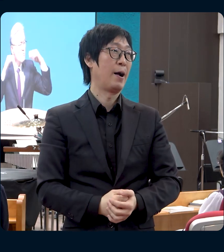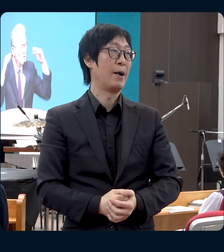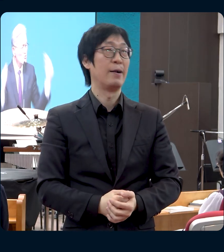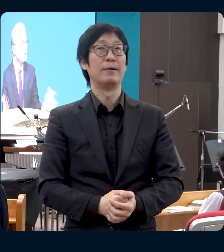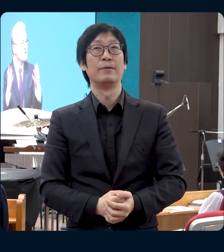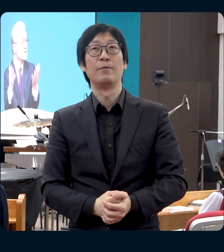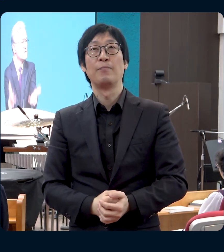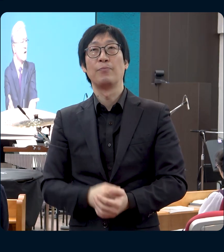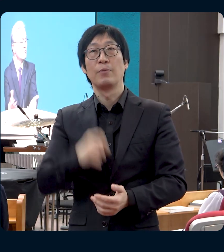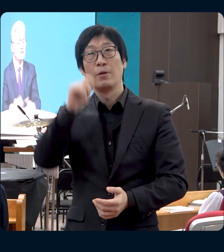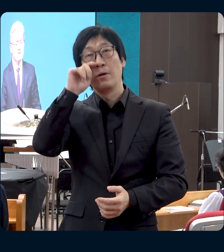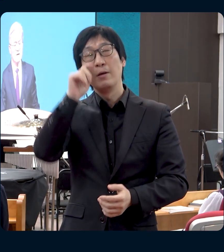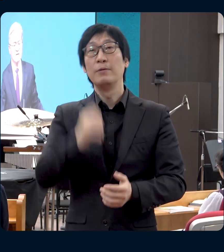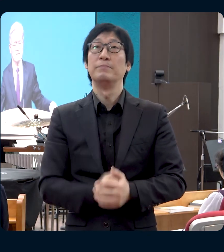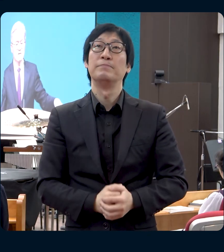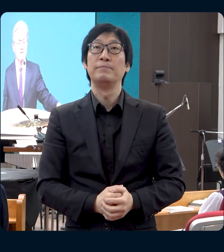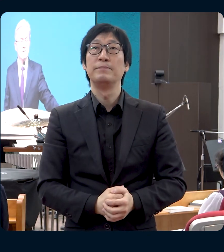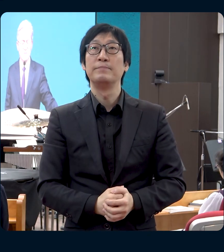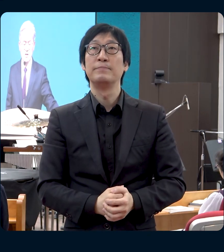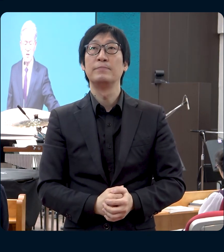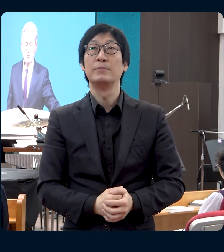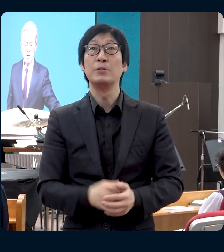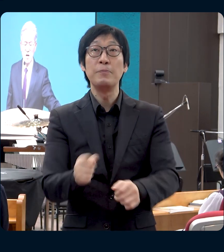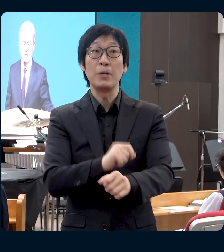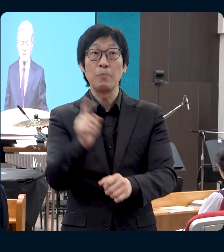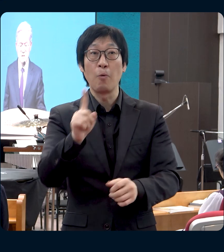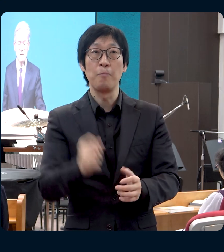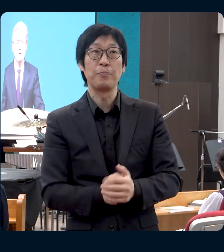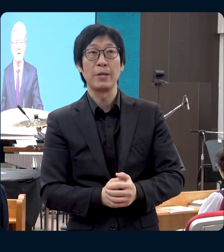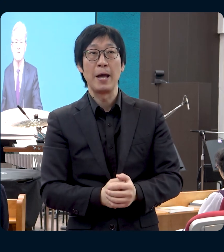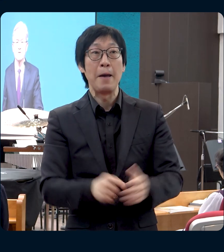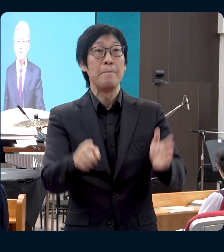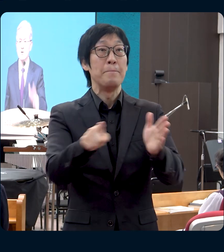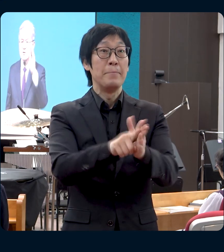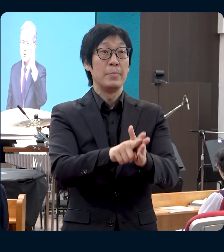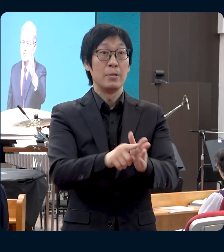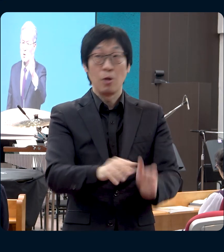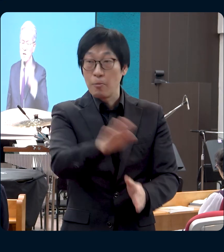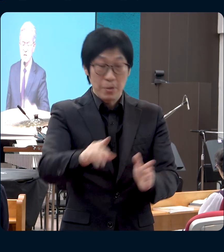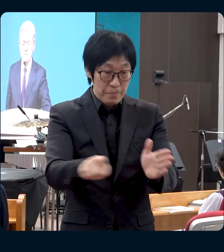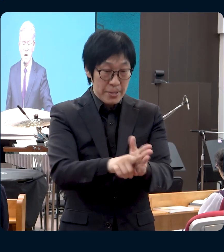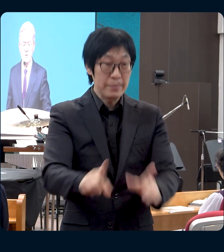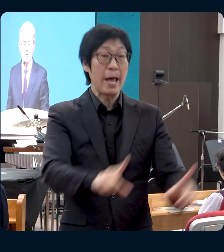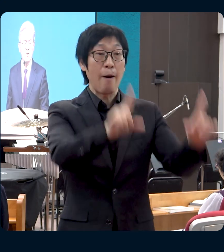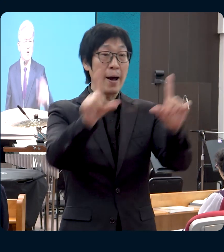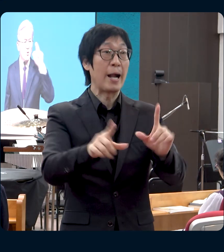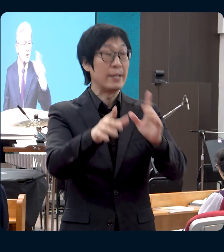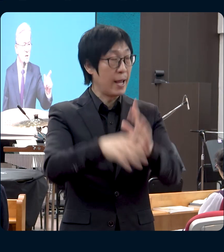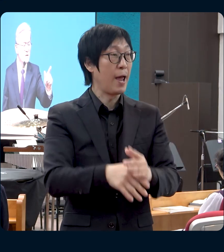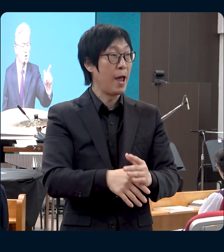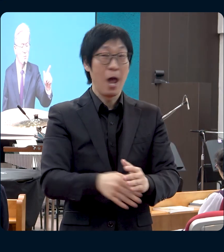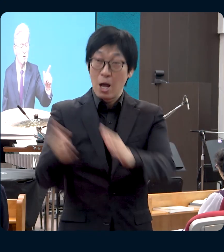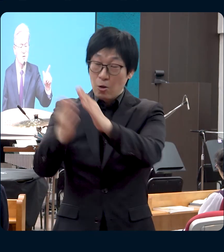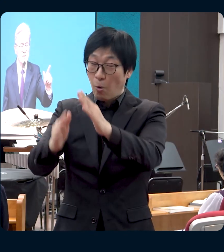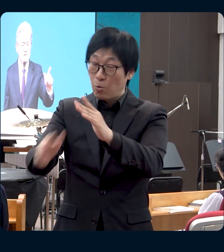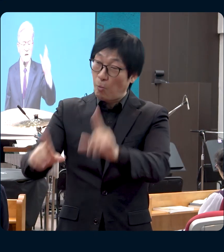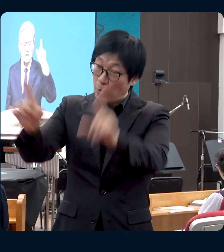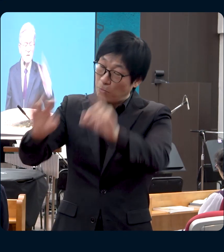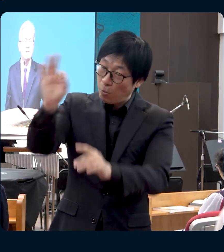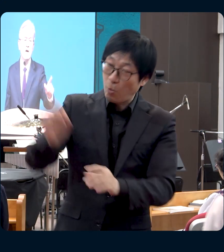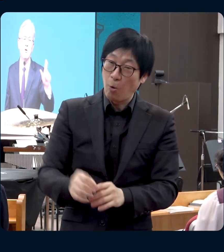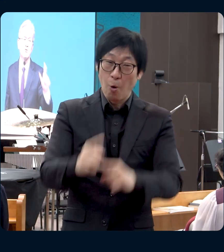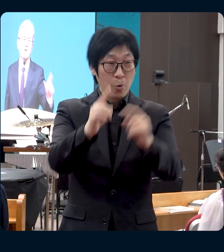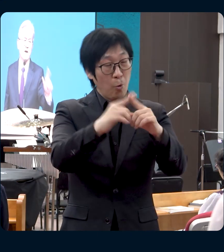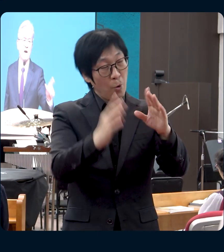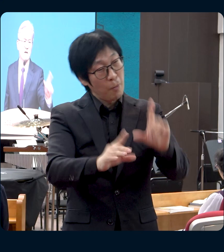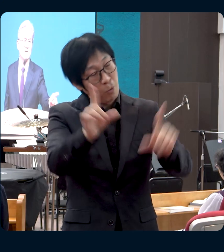이건 정말 중요한 메시지를 담고 있는 거예요. 특히 우리가 신앙생활 하면서 성도에게 실망하고 교회 때문에 시험 들었을 때